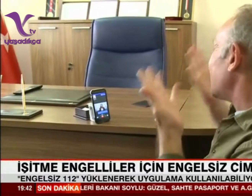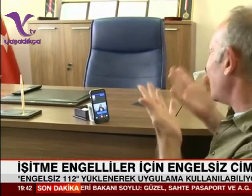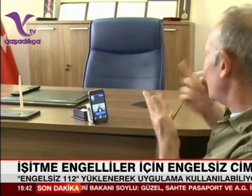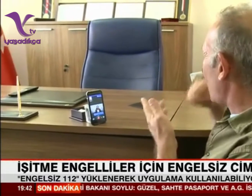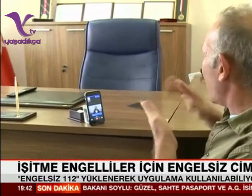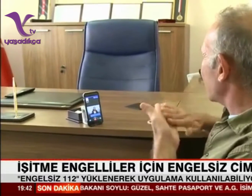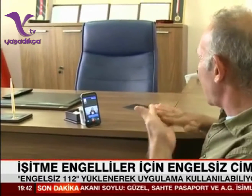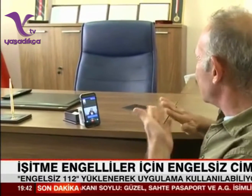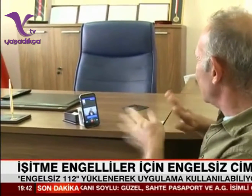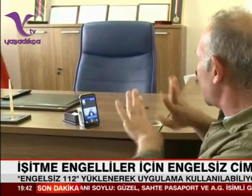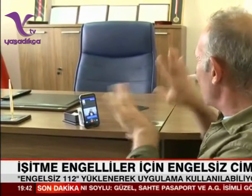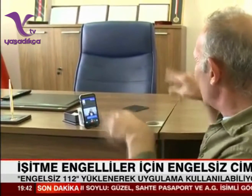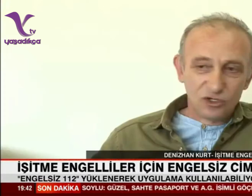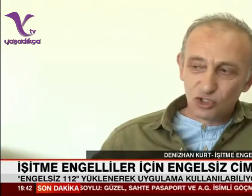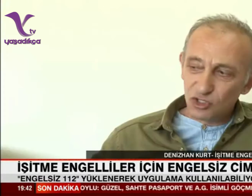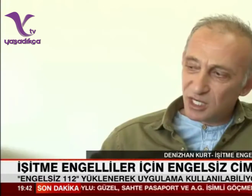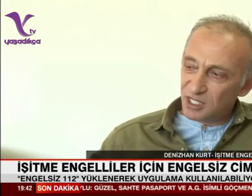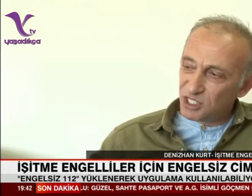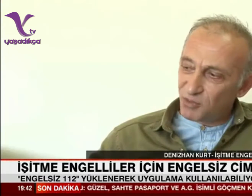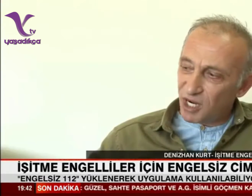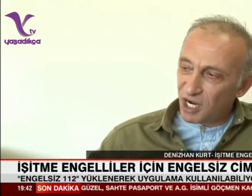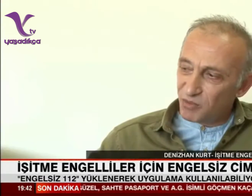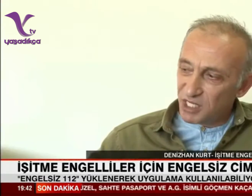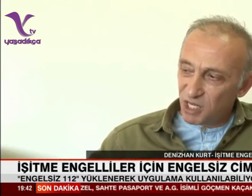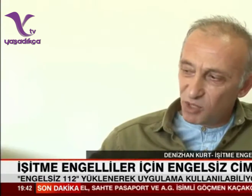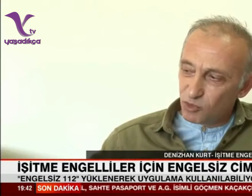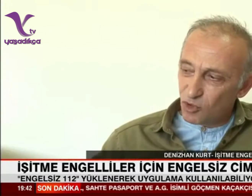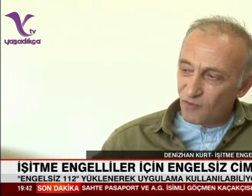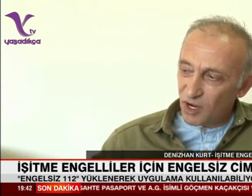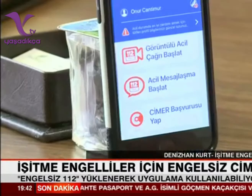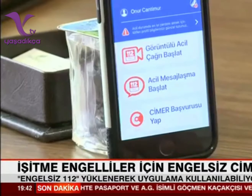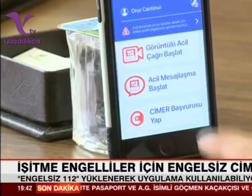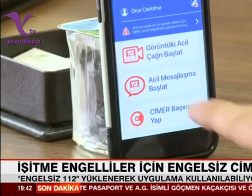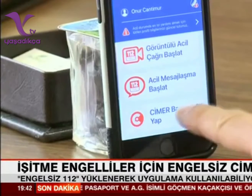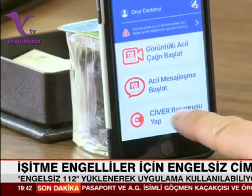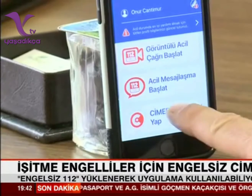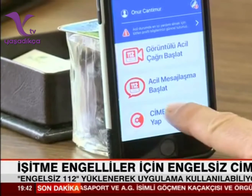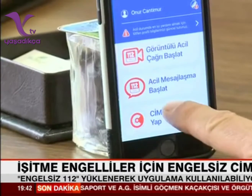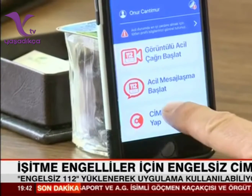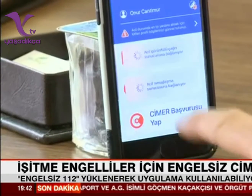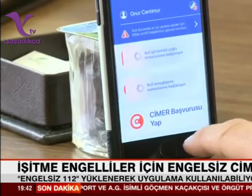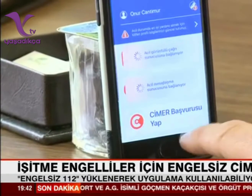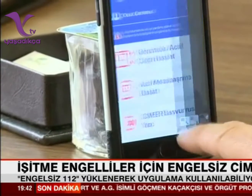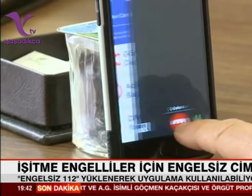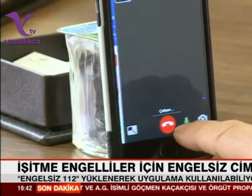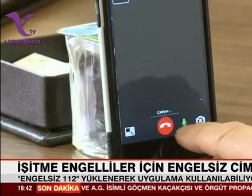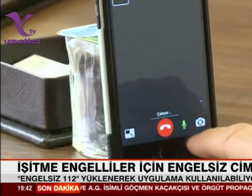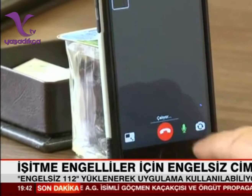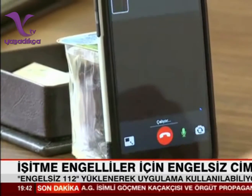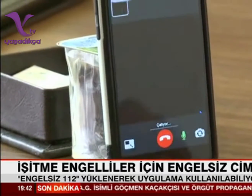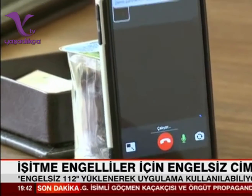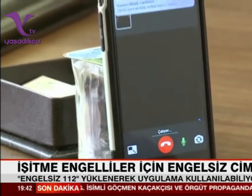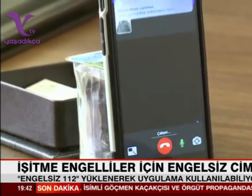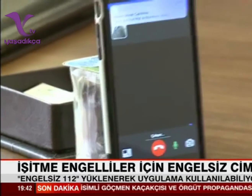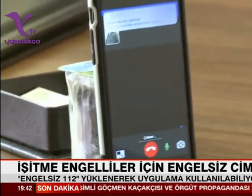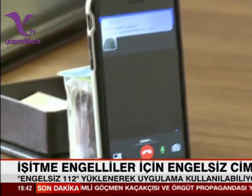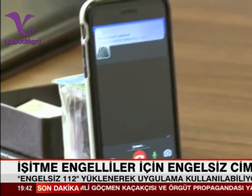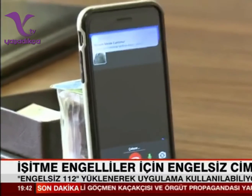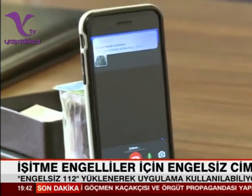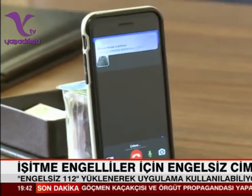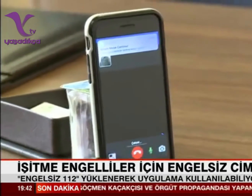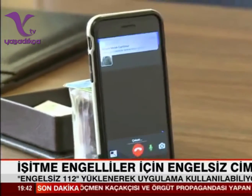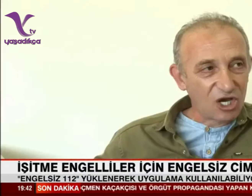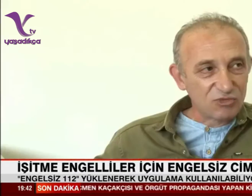ulaşmak oldukça kolay sırada cimer arama diye bir buton var Oraya tıklıyoruz tıkladıktan sonra otomatik